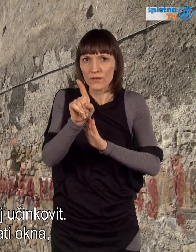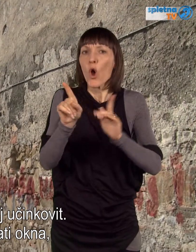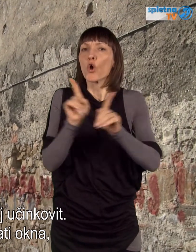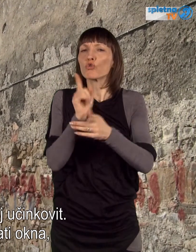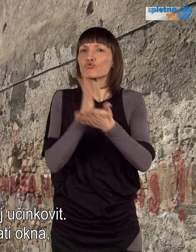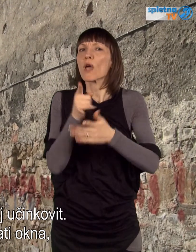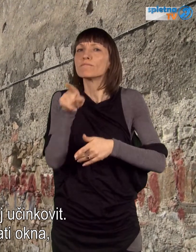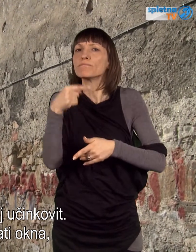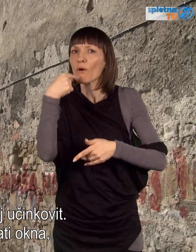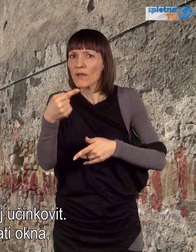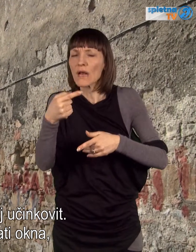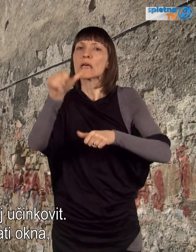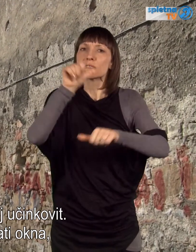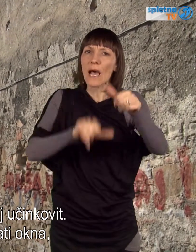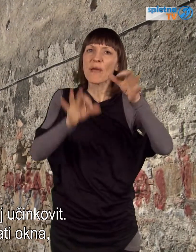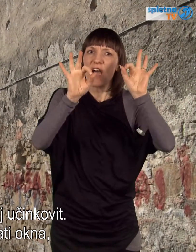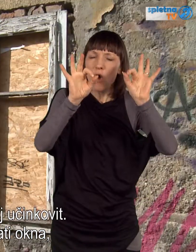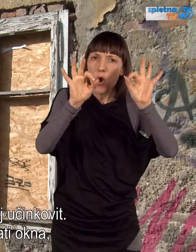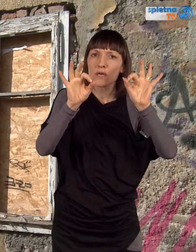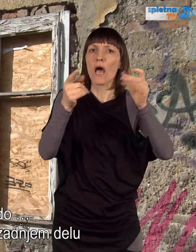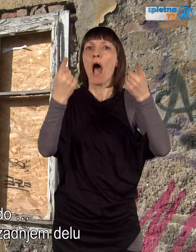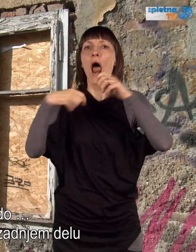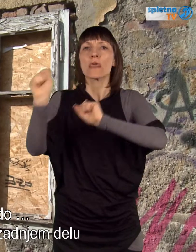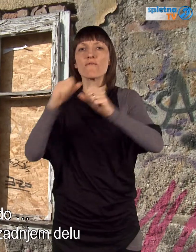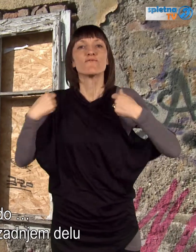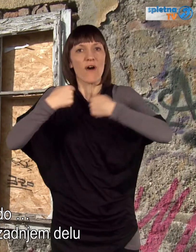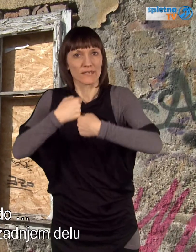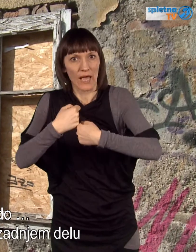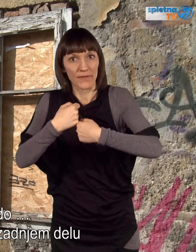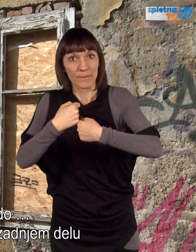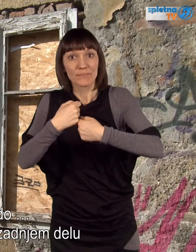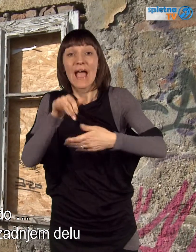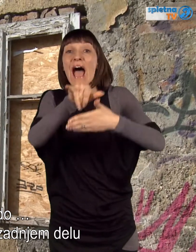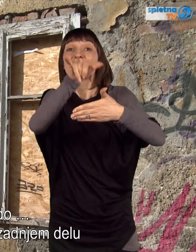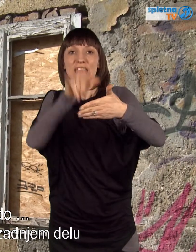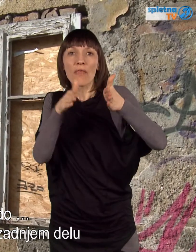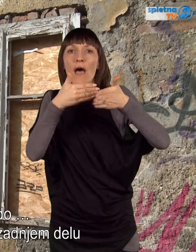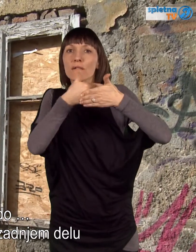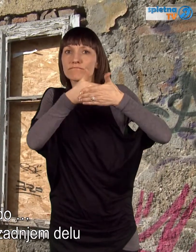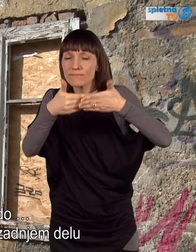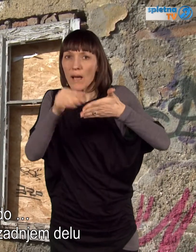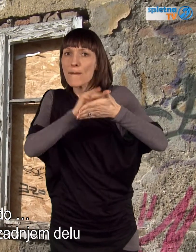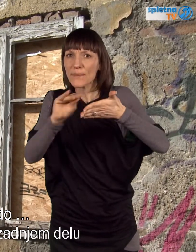ste sami rekli, zamenjati okna, zamenjati fasado. Na drugi strani imate pa zadnji del izkaznice, so pa tudi